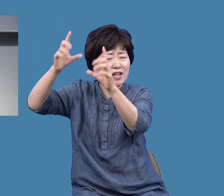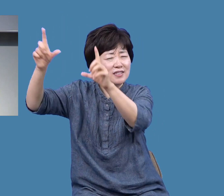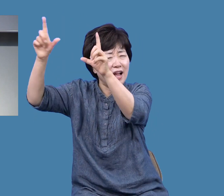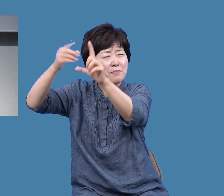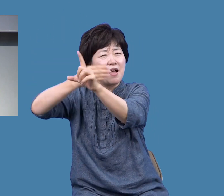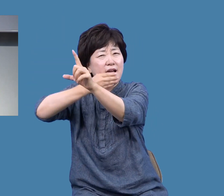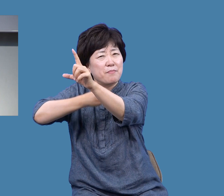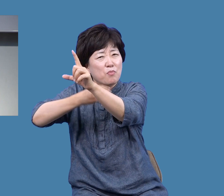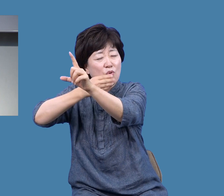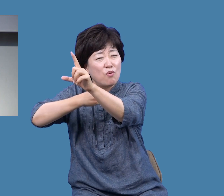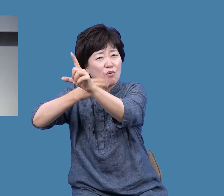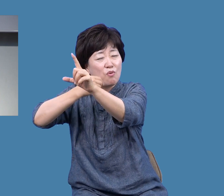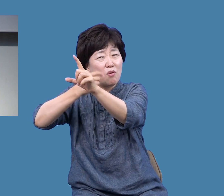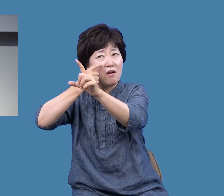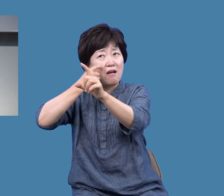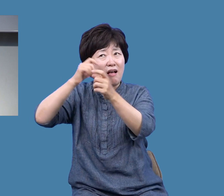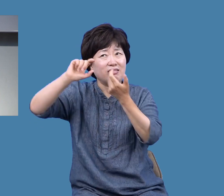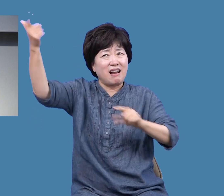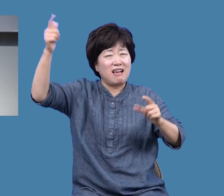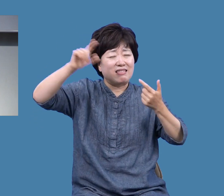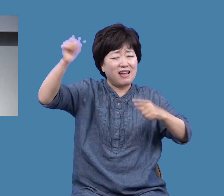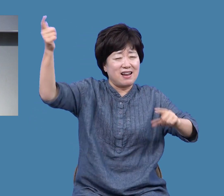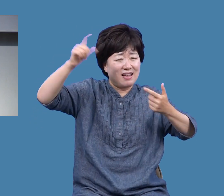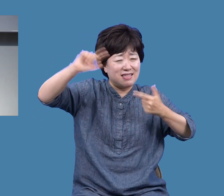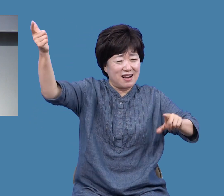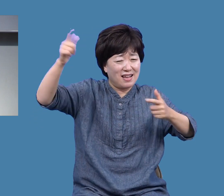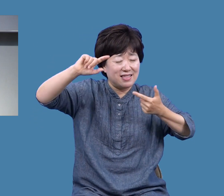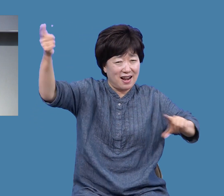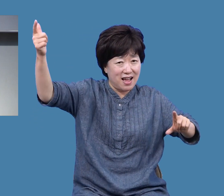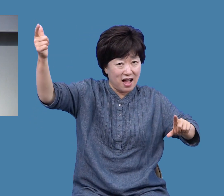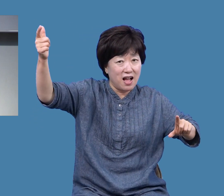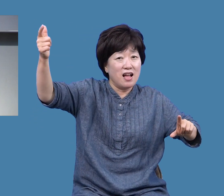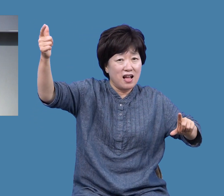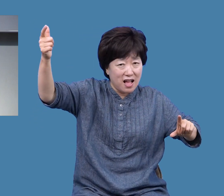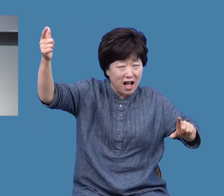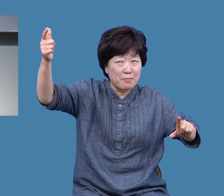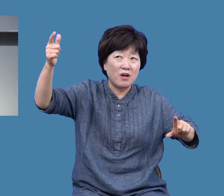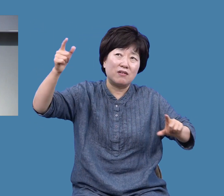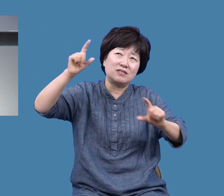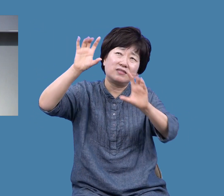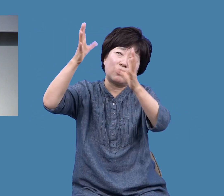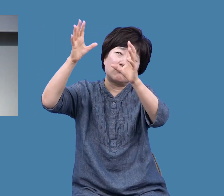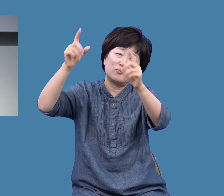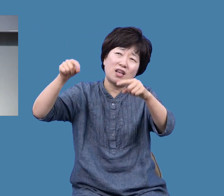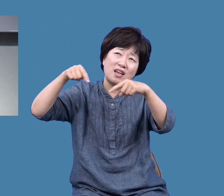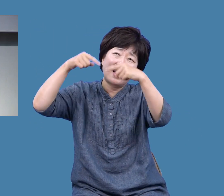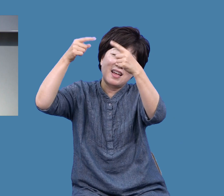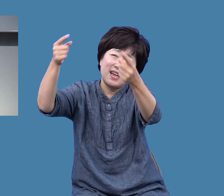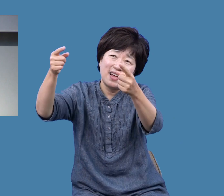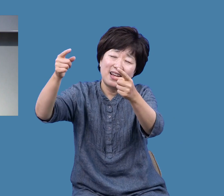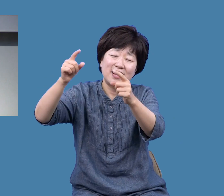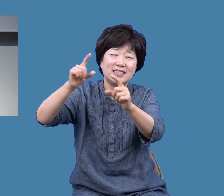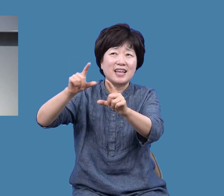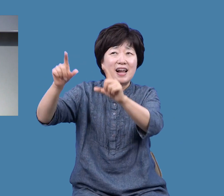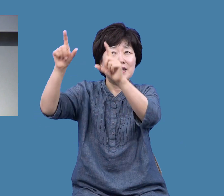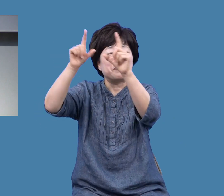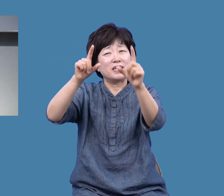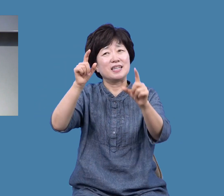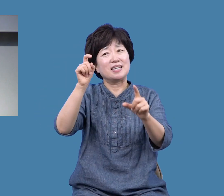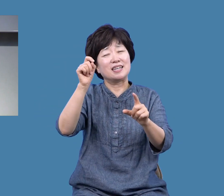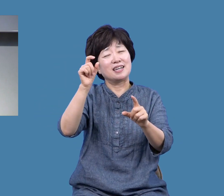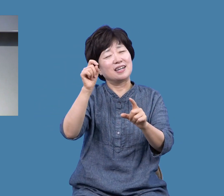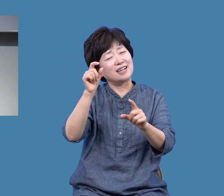천국에는 들어가는데, 거기서 영원히 어떤 퀄리티의 삶을 누릴 건가 하는 것이 몸이 얼마나